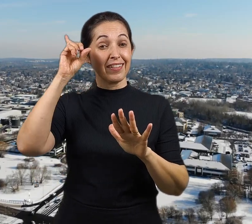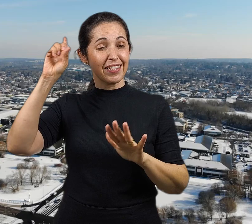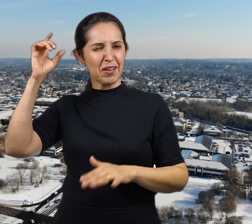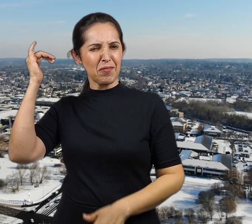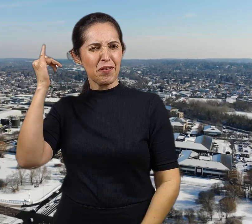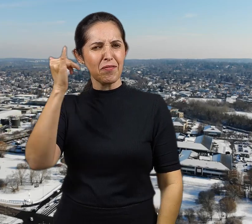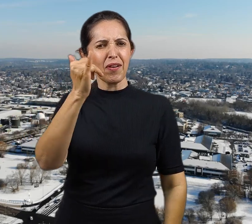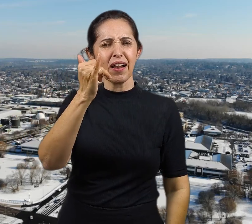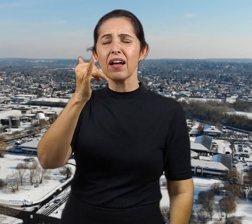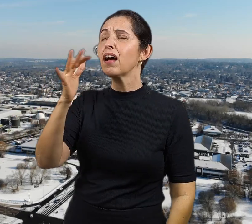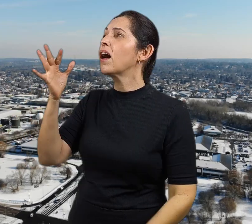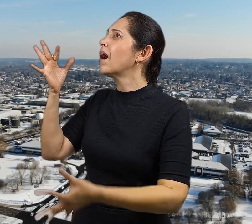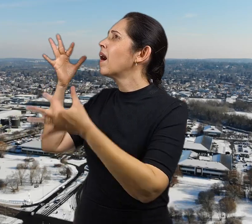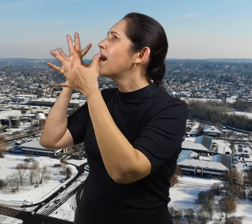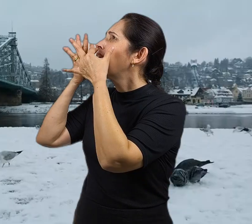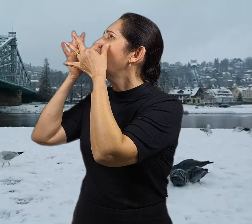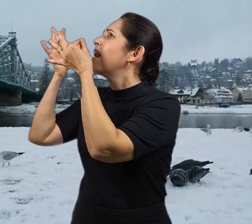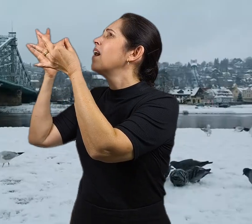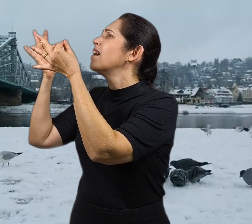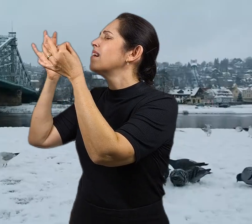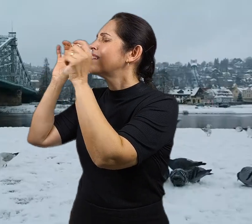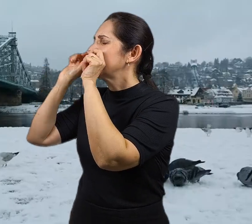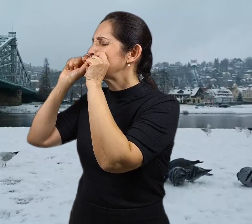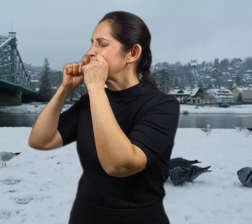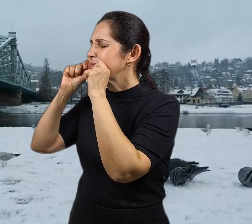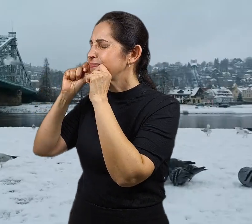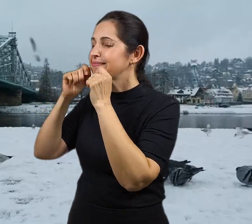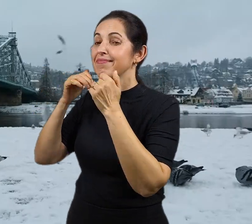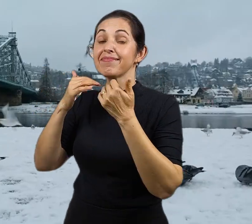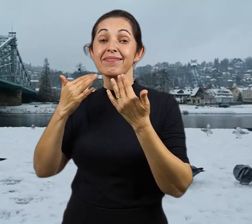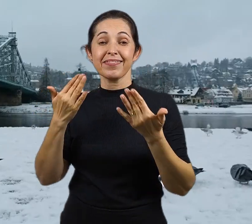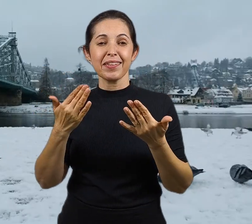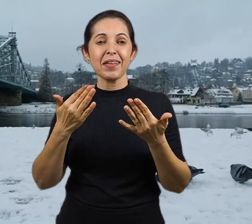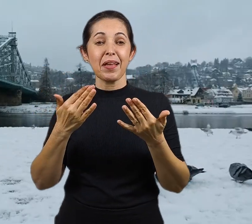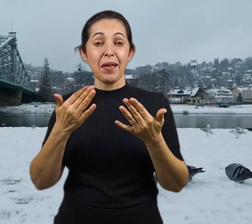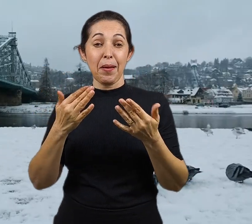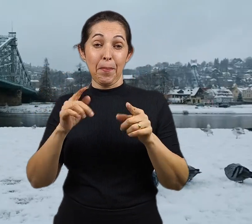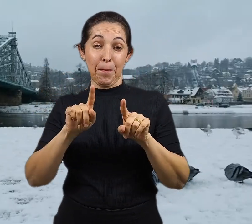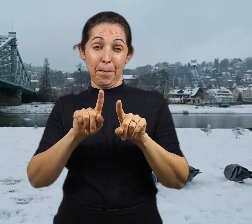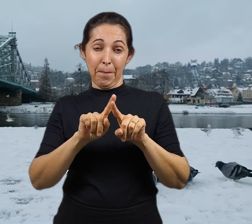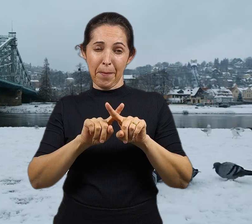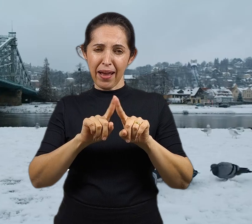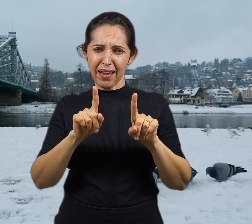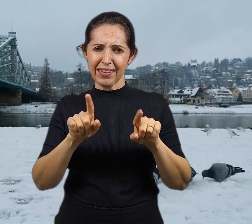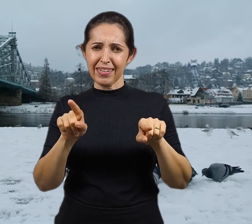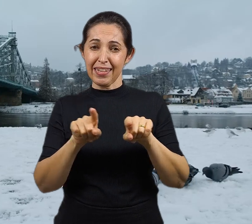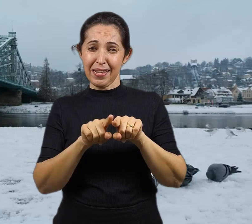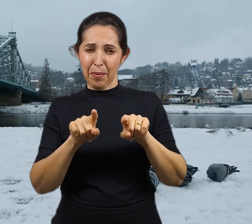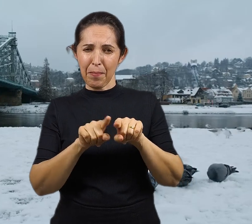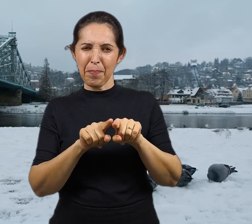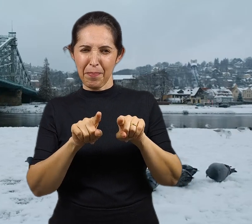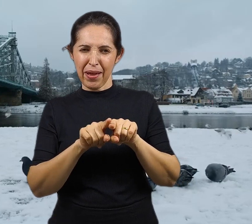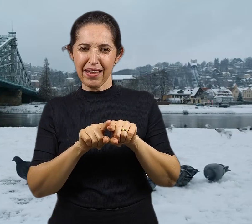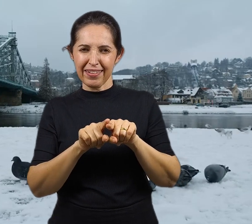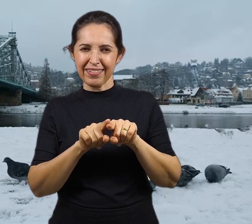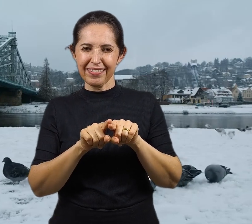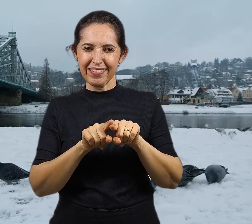quebrantar. Mas é a terra de vales também. O Senhor está nos preparando para a eternidade. Então não é só bênção, tem